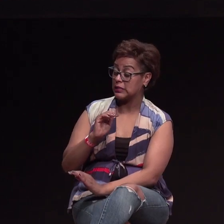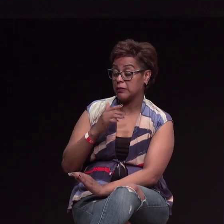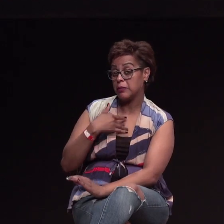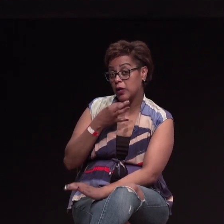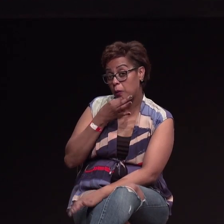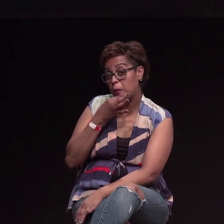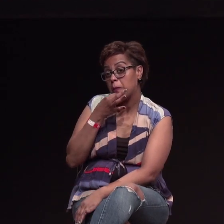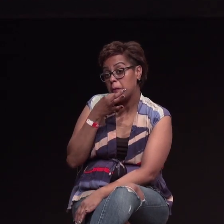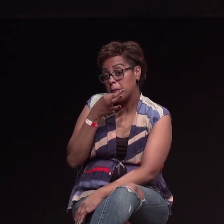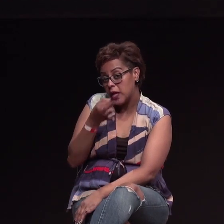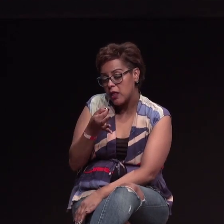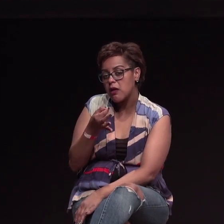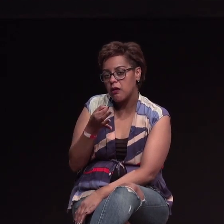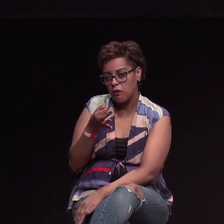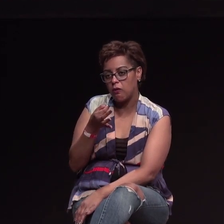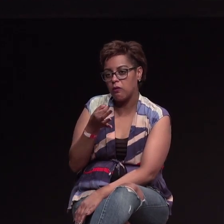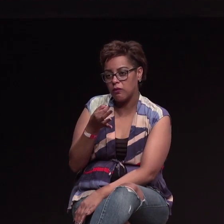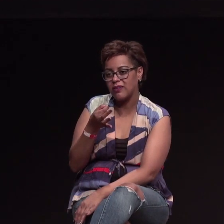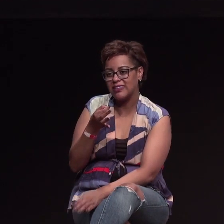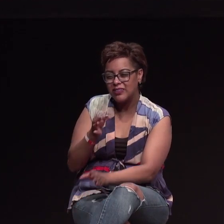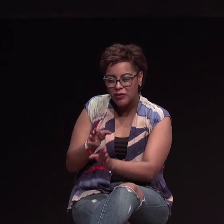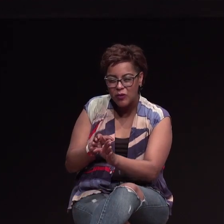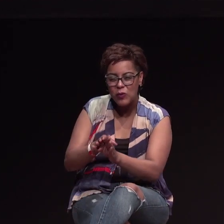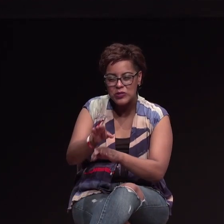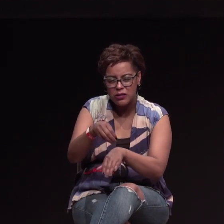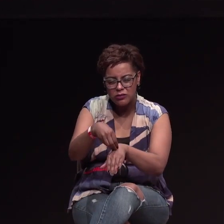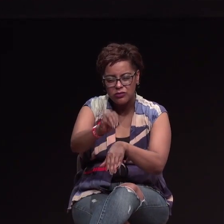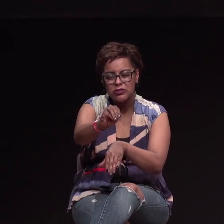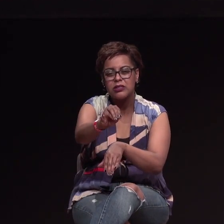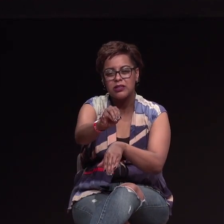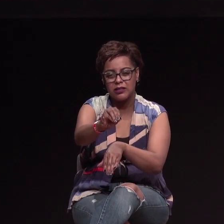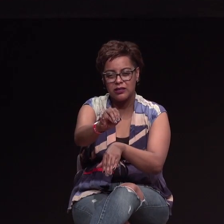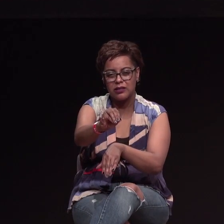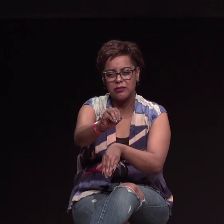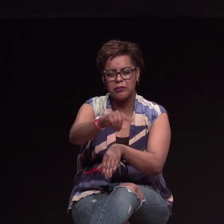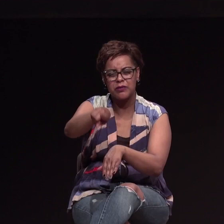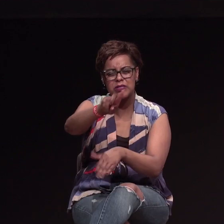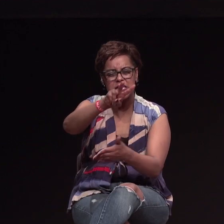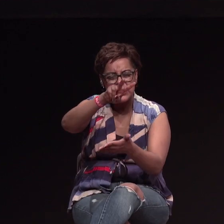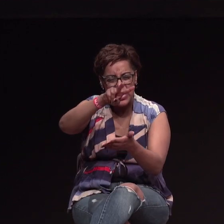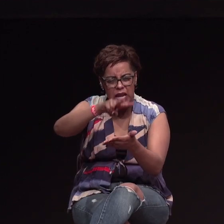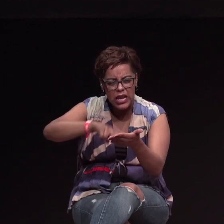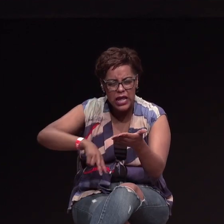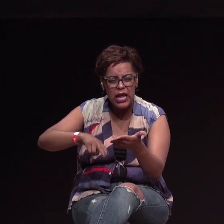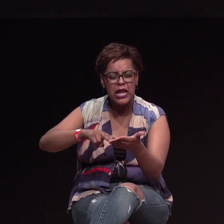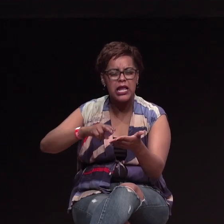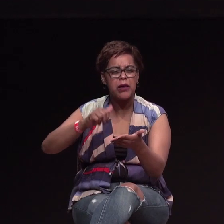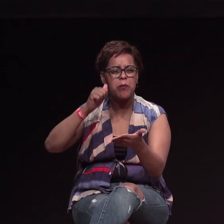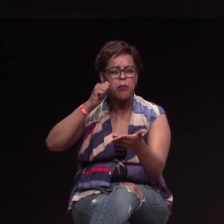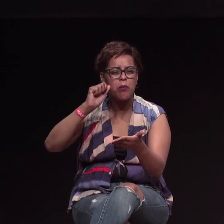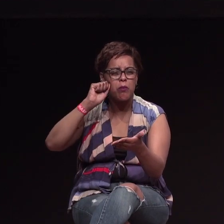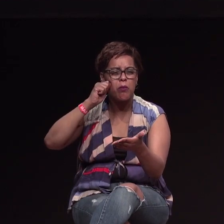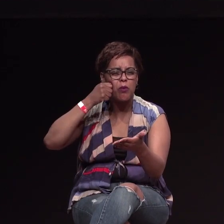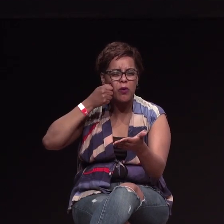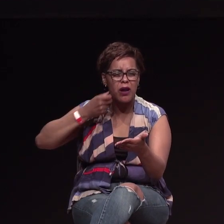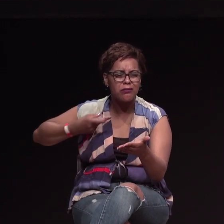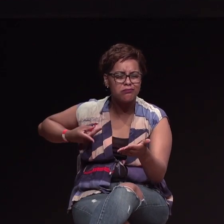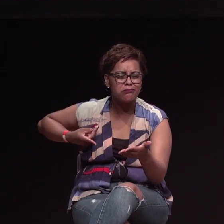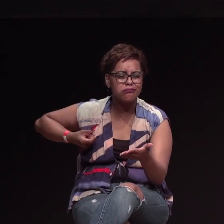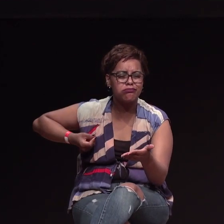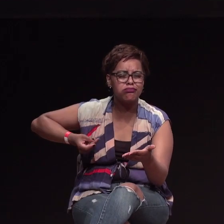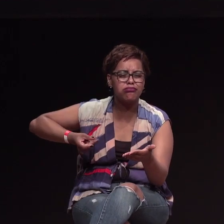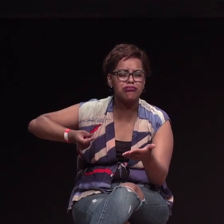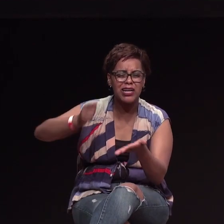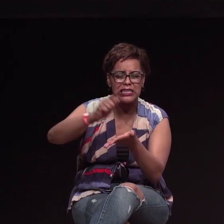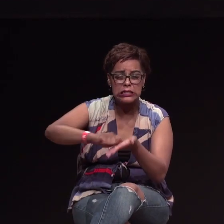essa sugestão também para a gente ler as mais velhas, quem começou tudo e que não